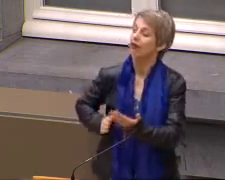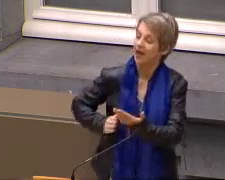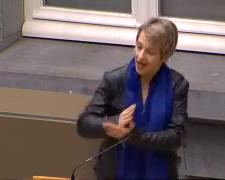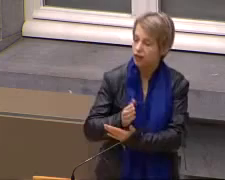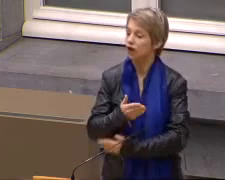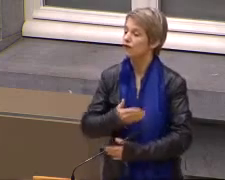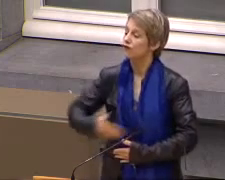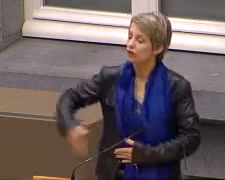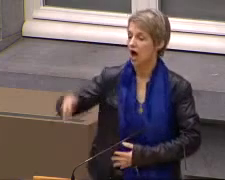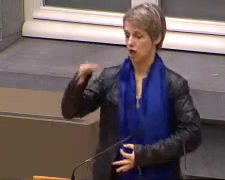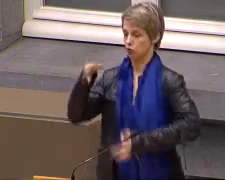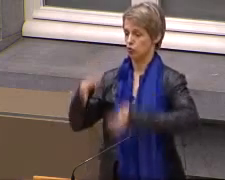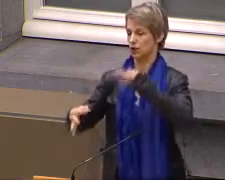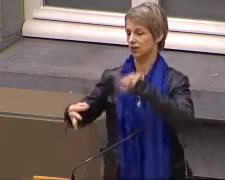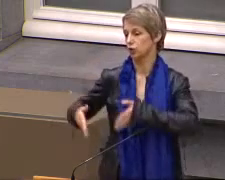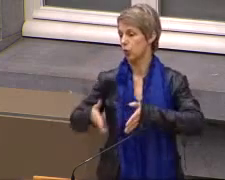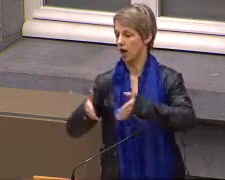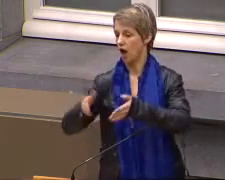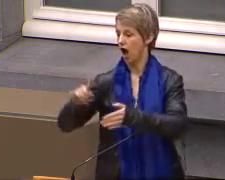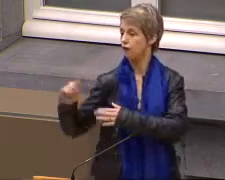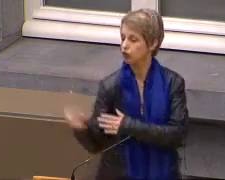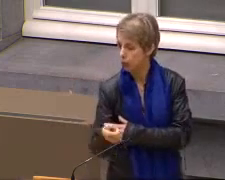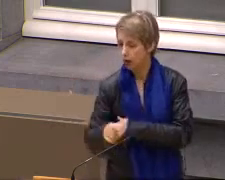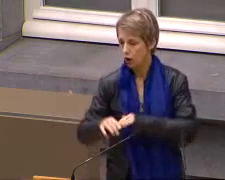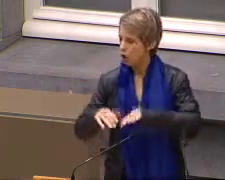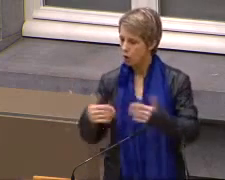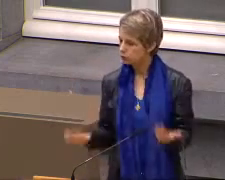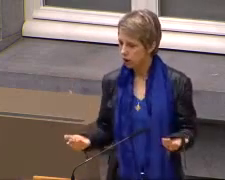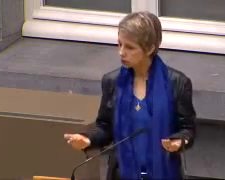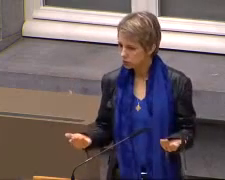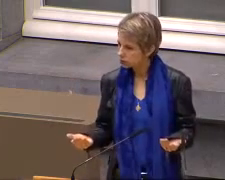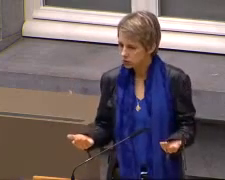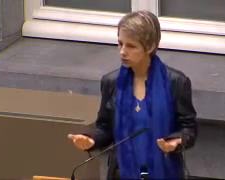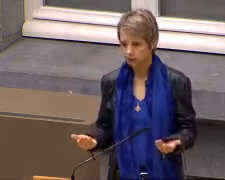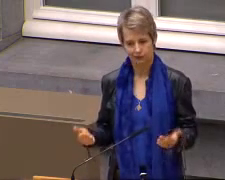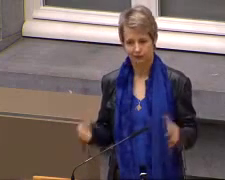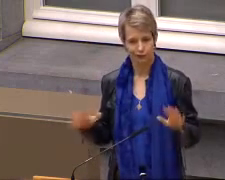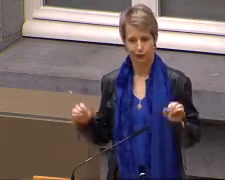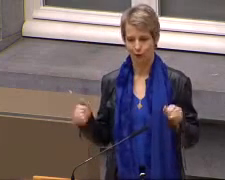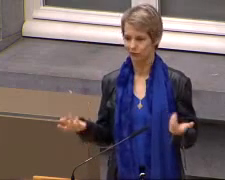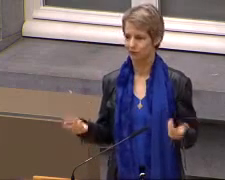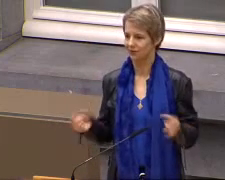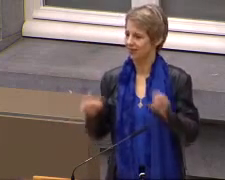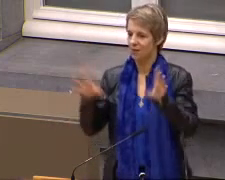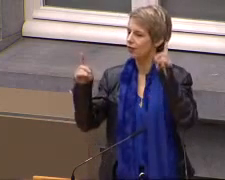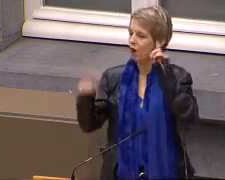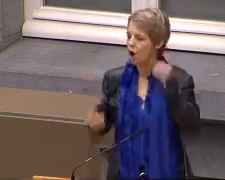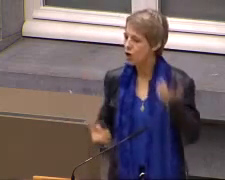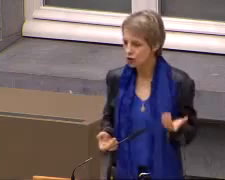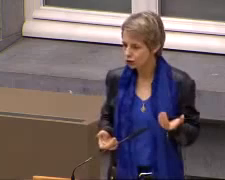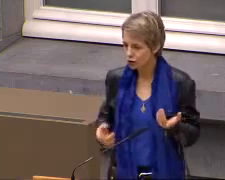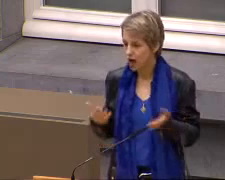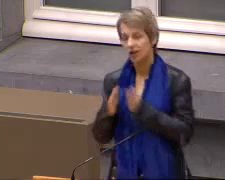om hun rechten via juridische weg af te dwingen. Omdat er soms niemand